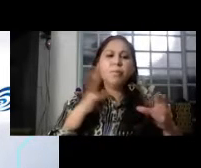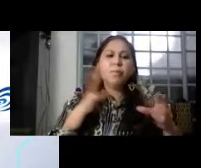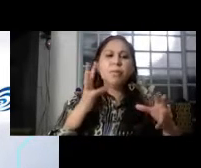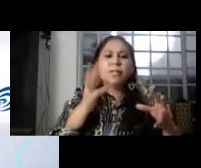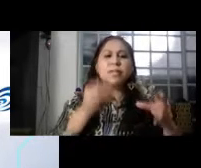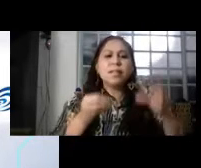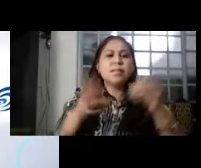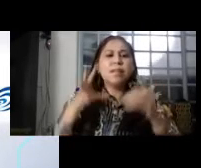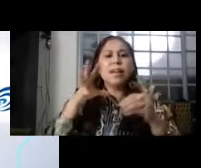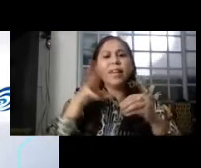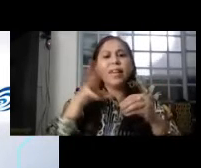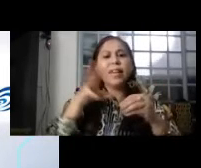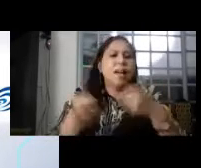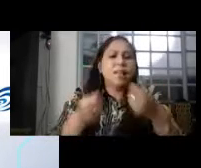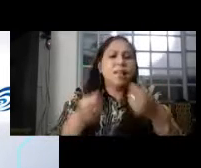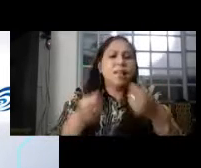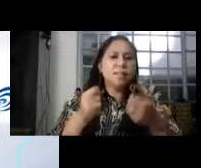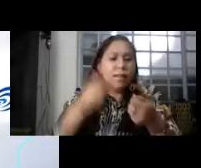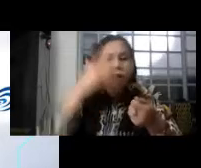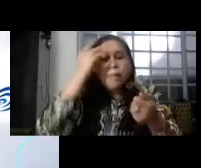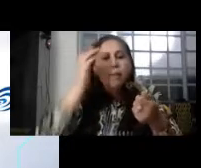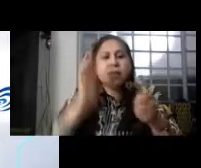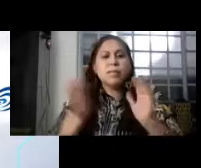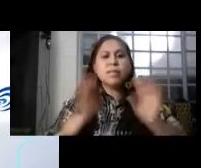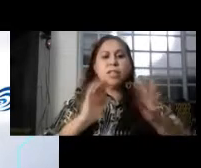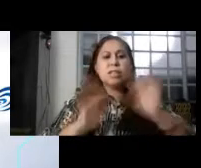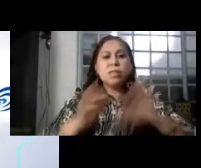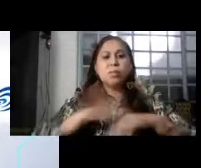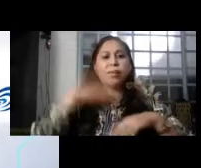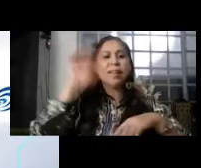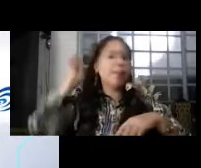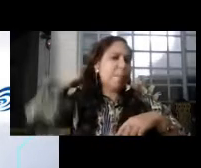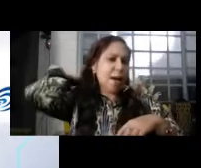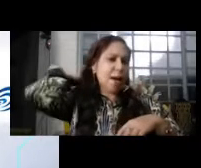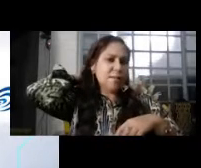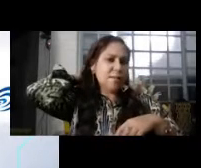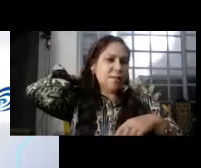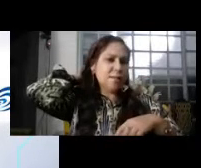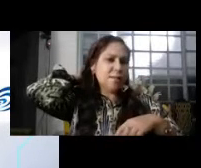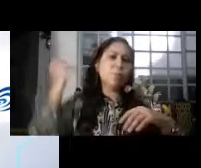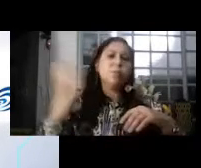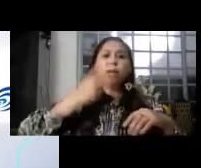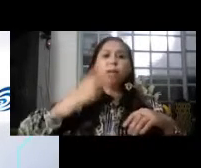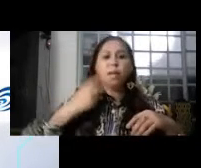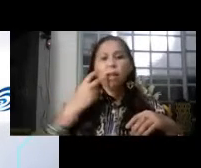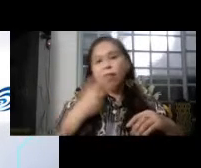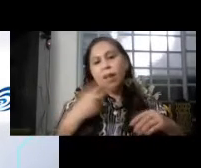também, muitas vezes, elas são agregadas de sinais. Tem pessoas que gesticulam até mais do que